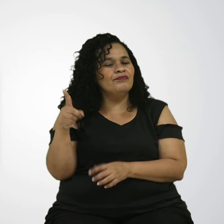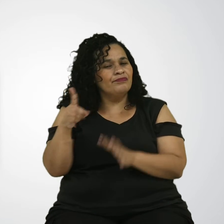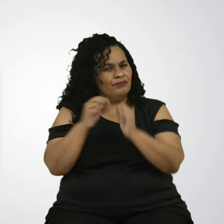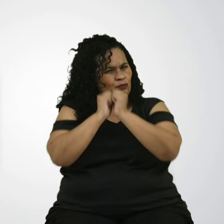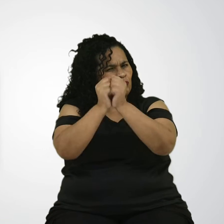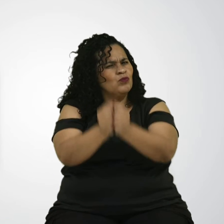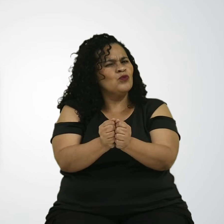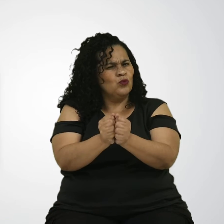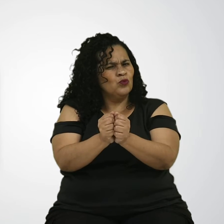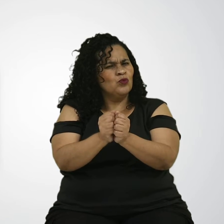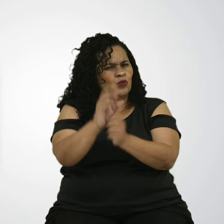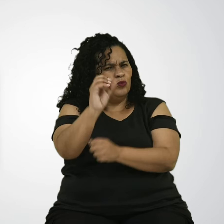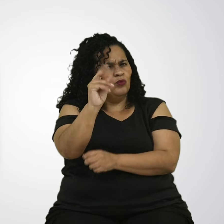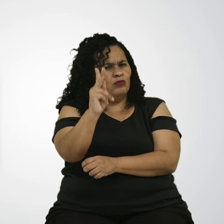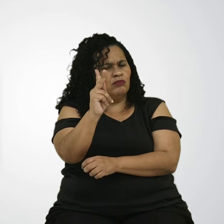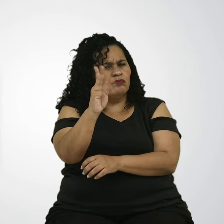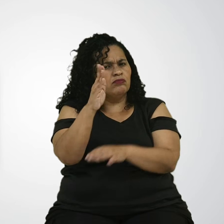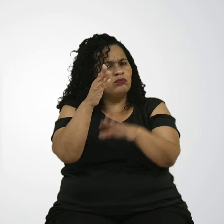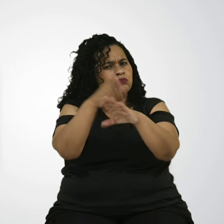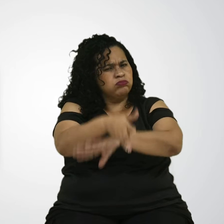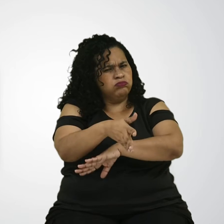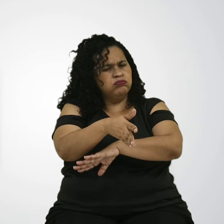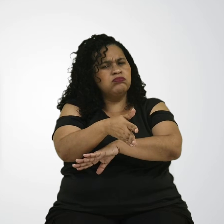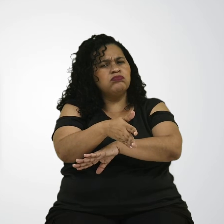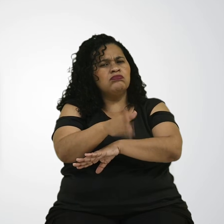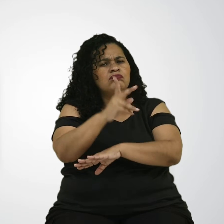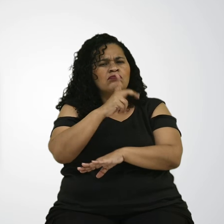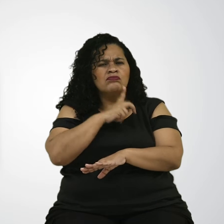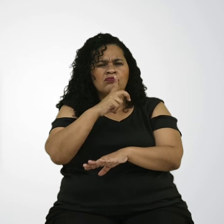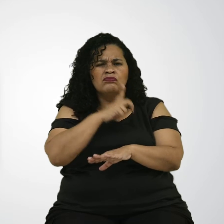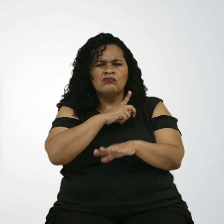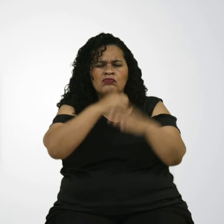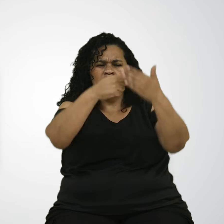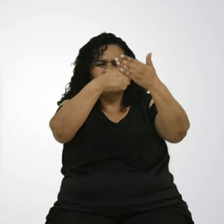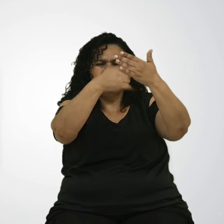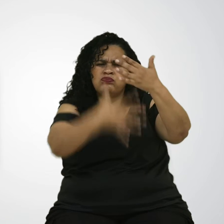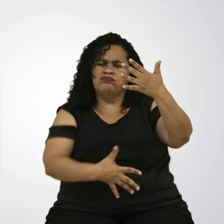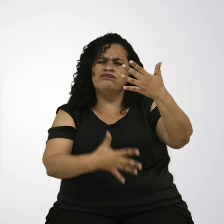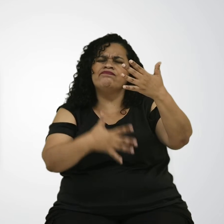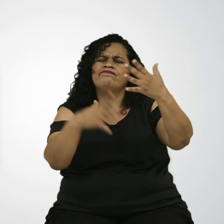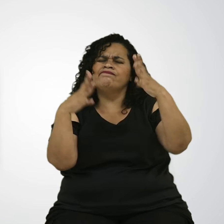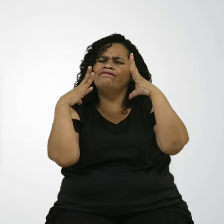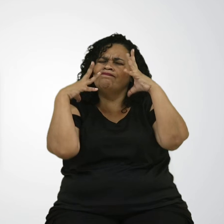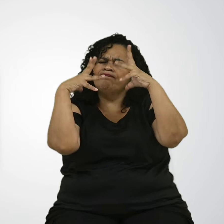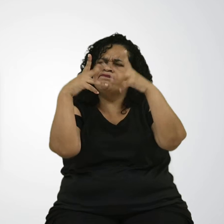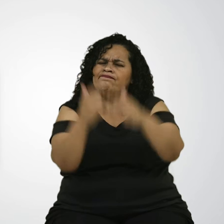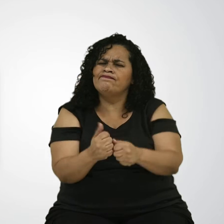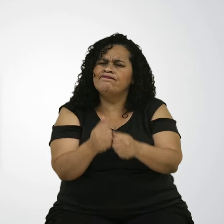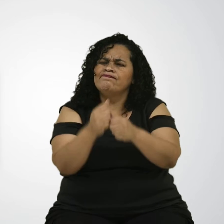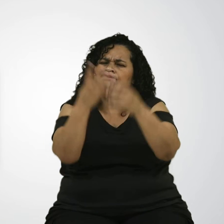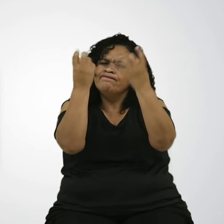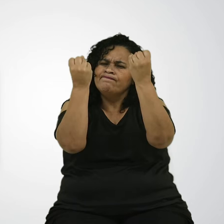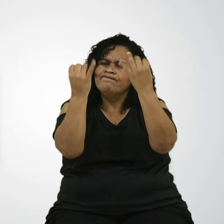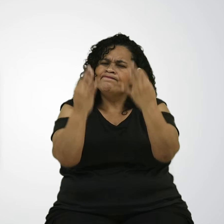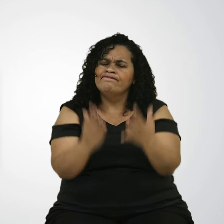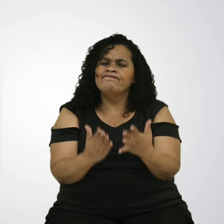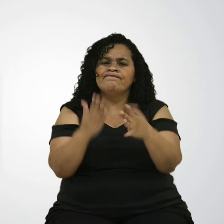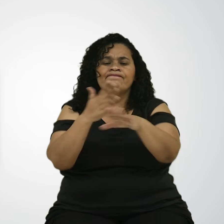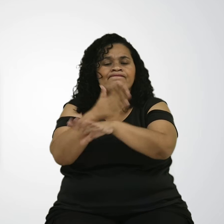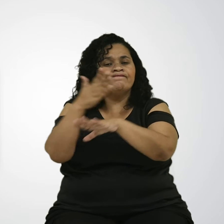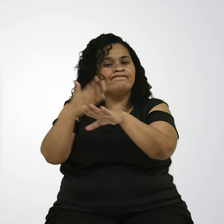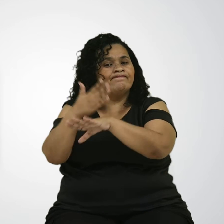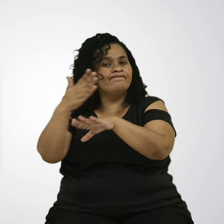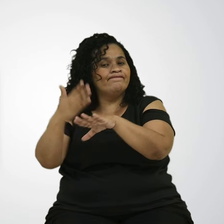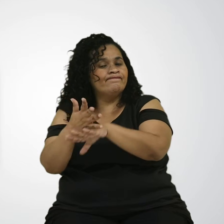entrando no site, você vê todos os preletores que estarão presentes, todas as trilhas que você pode participar, todas